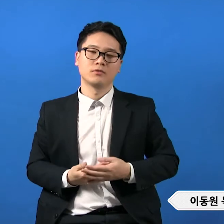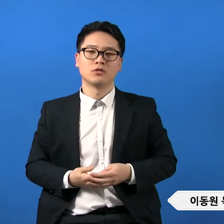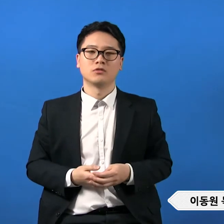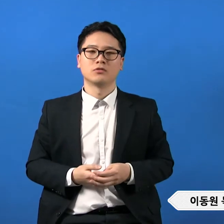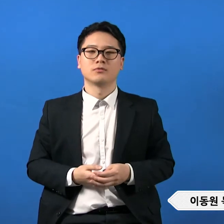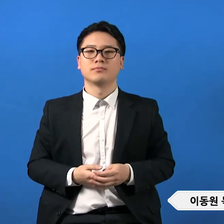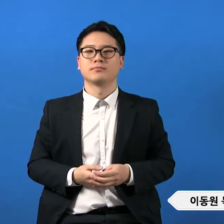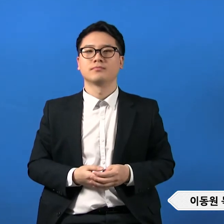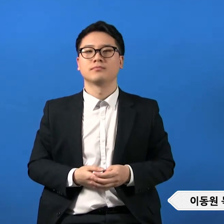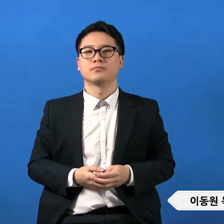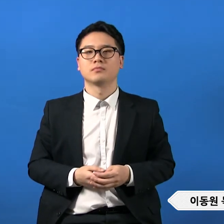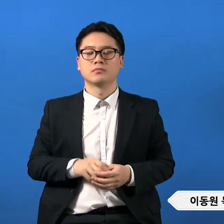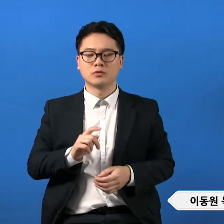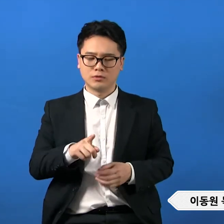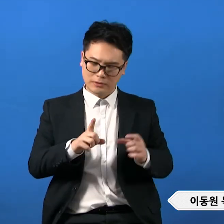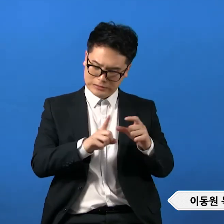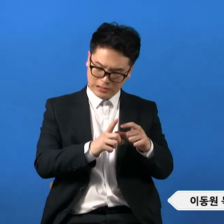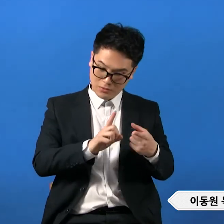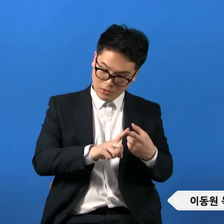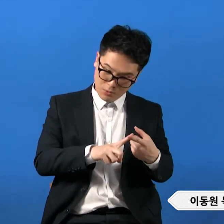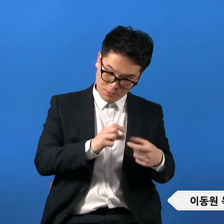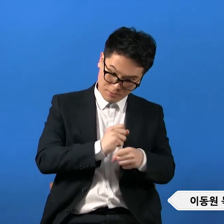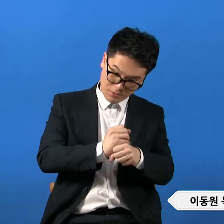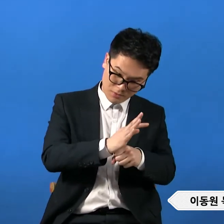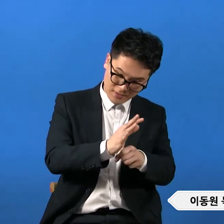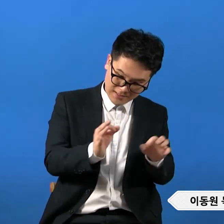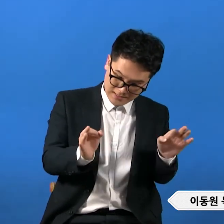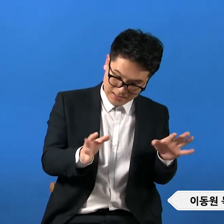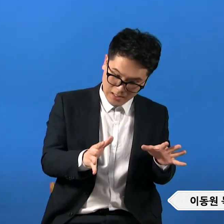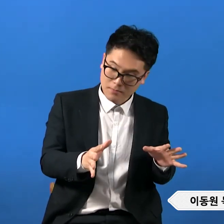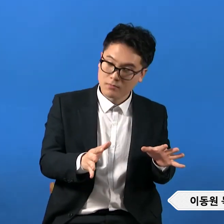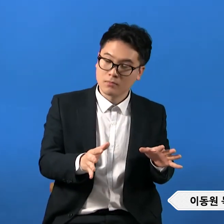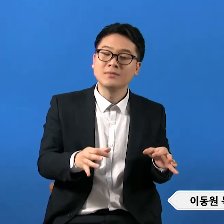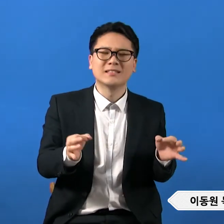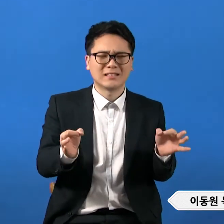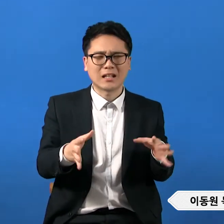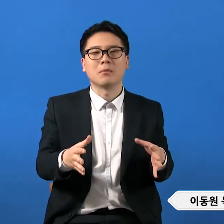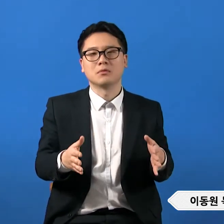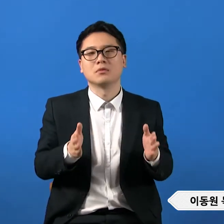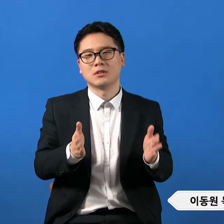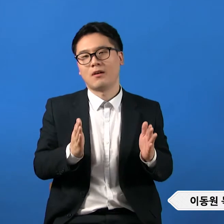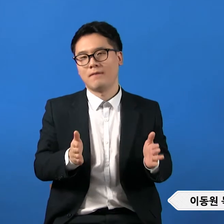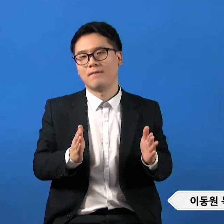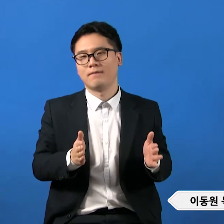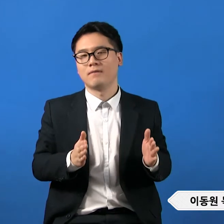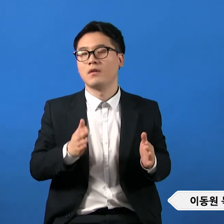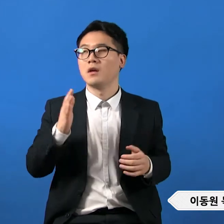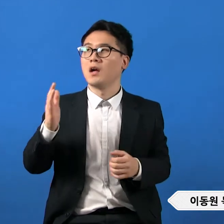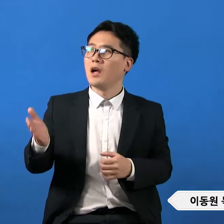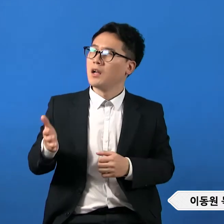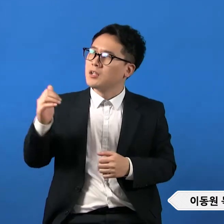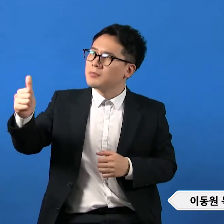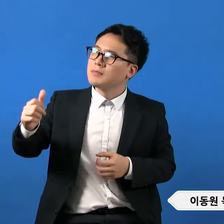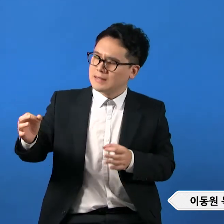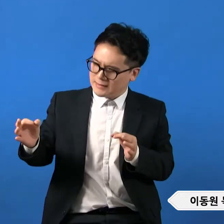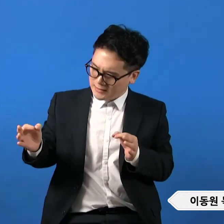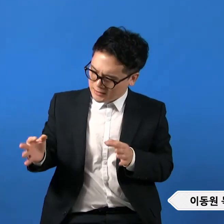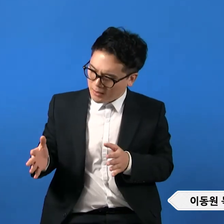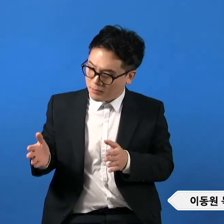몇 년을 가리키는 말이 아닙니다. 짤막한 기간을 말하는 것입니다. 짧은 기간에 회복시켜